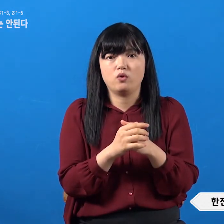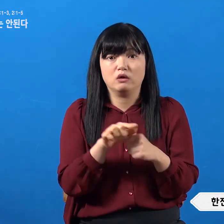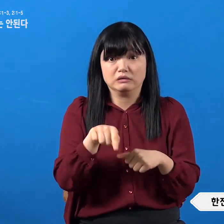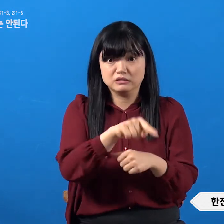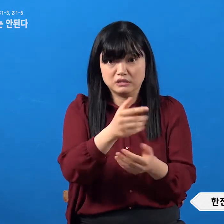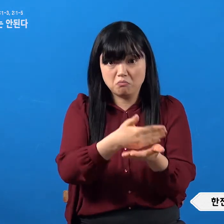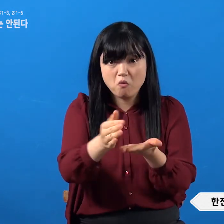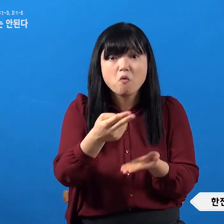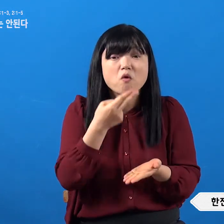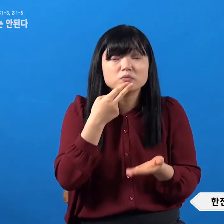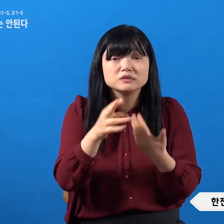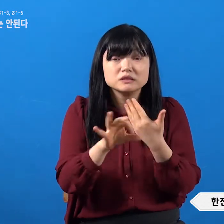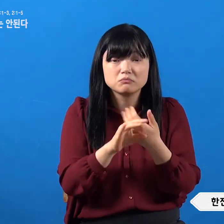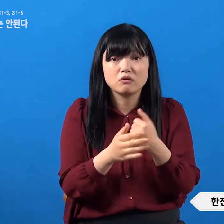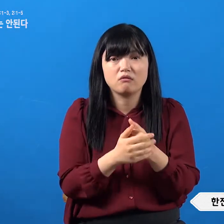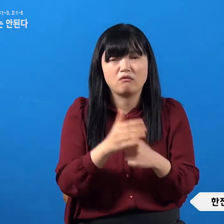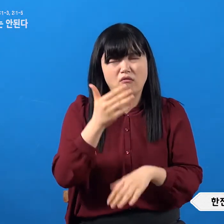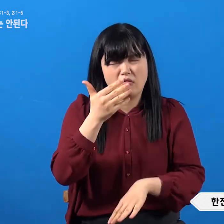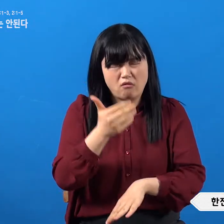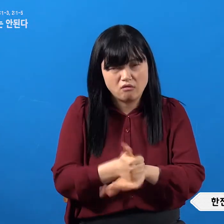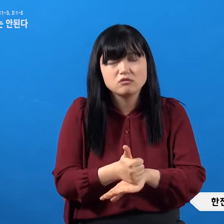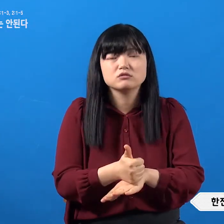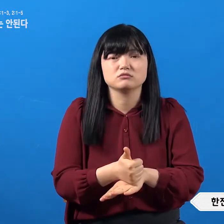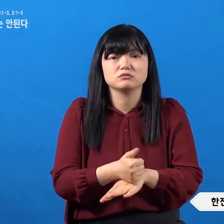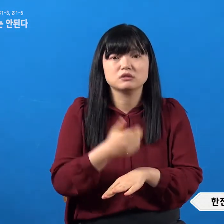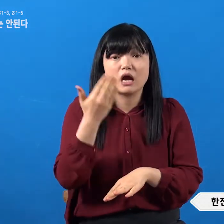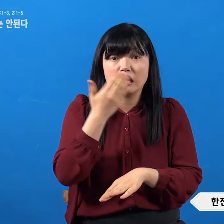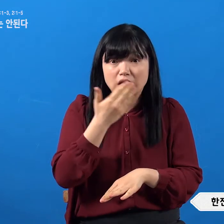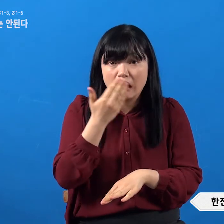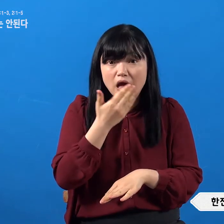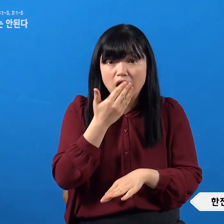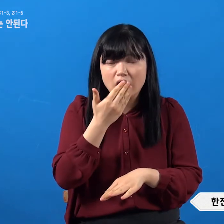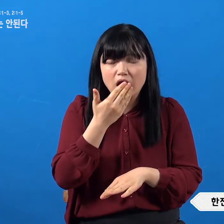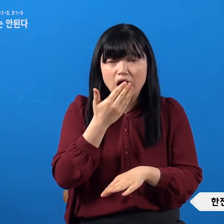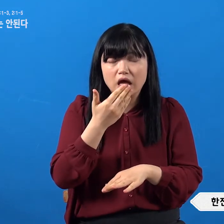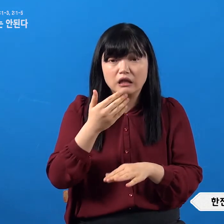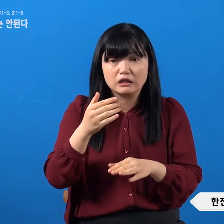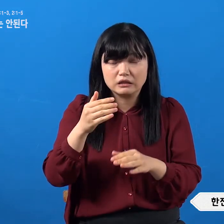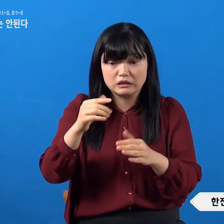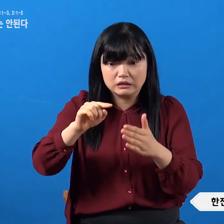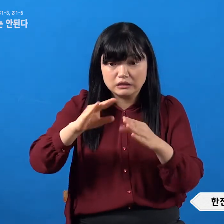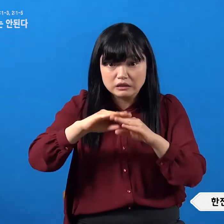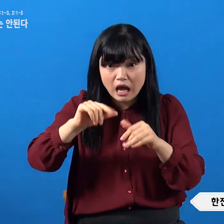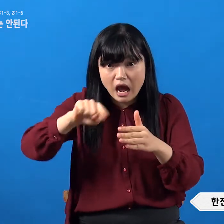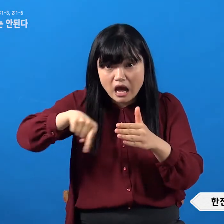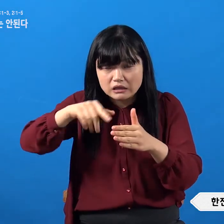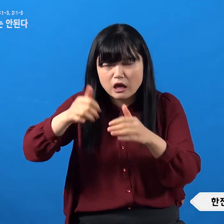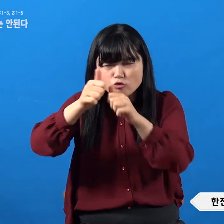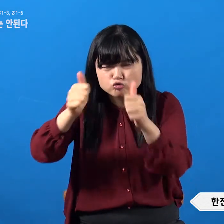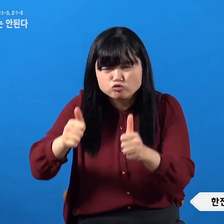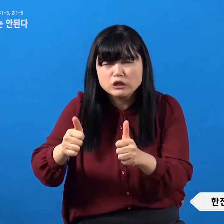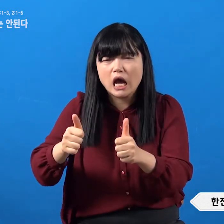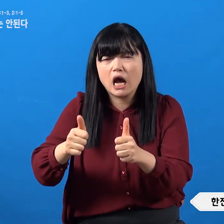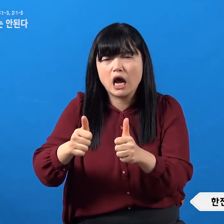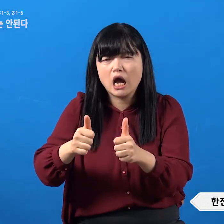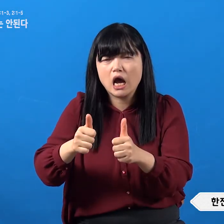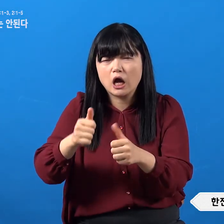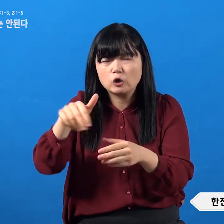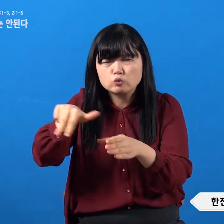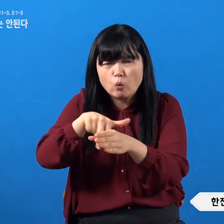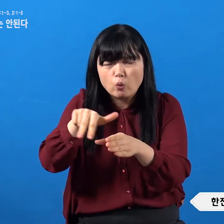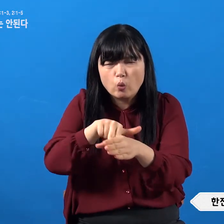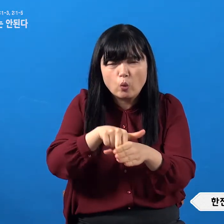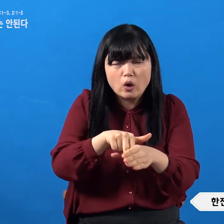그들을 몰아내지 않으면 결국은 가나안의 우상 종교가 이스라엘 공동체 안으로 스며들어